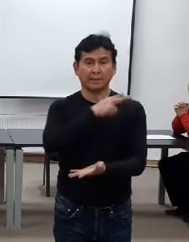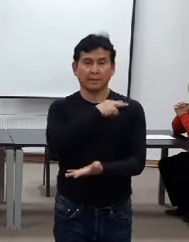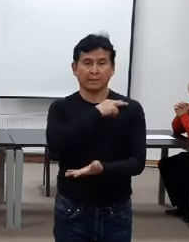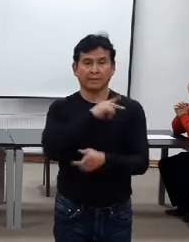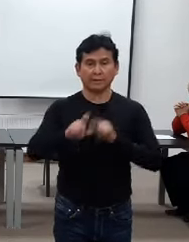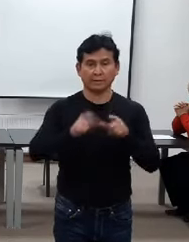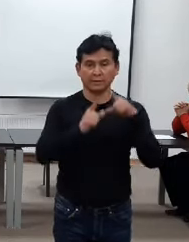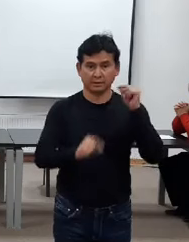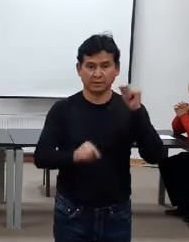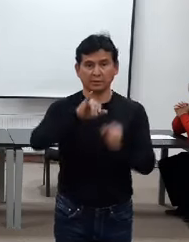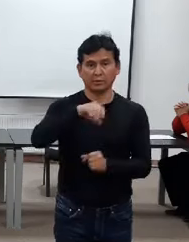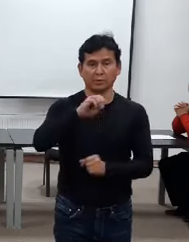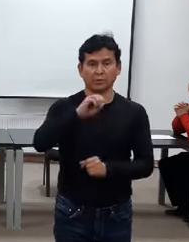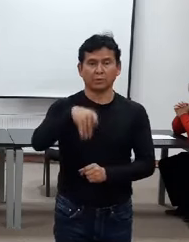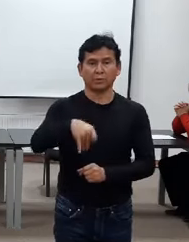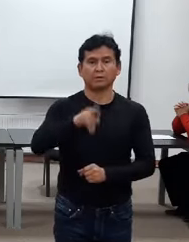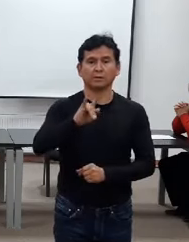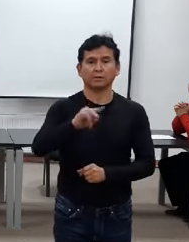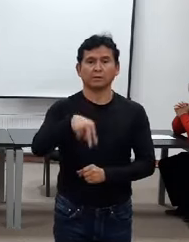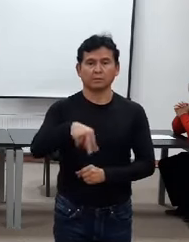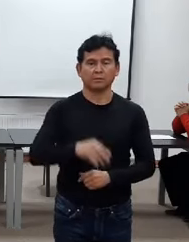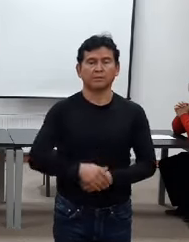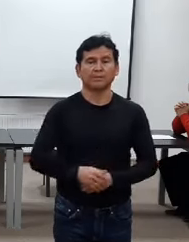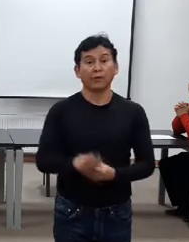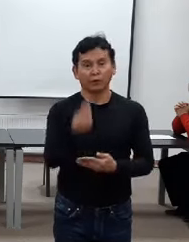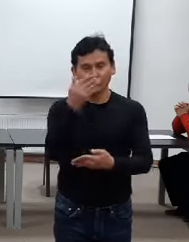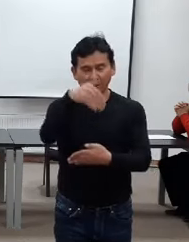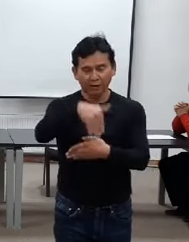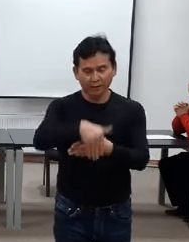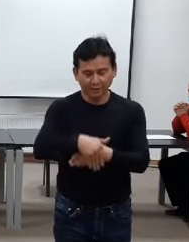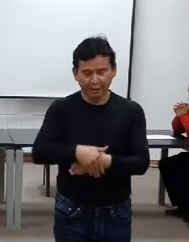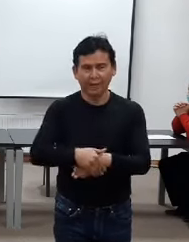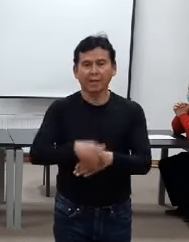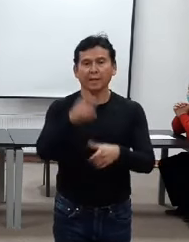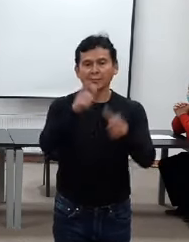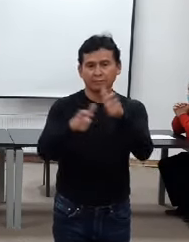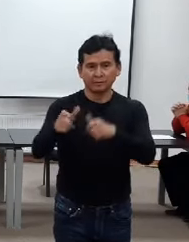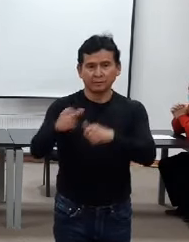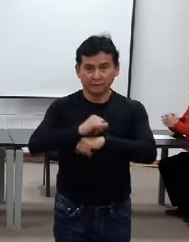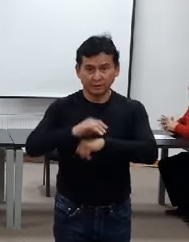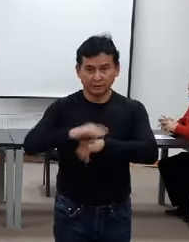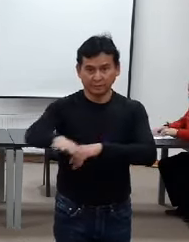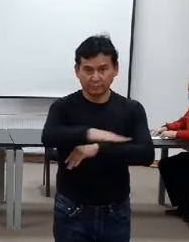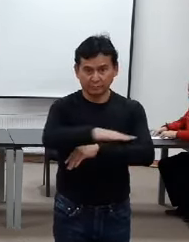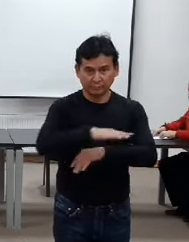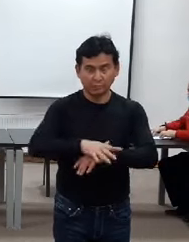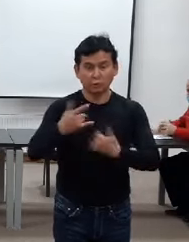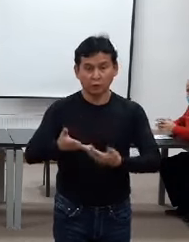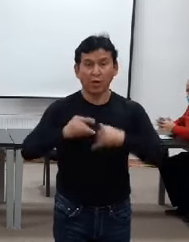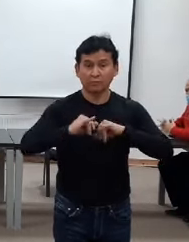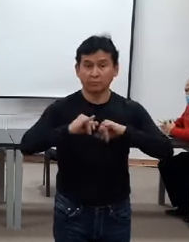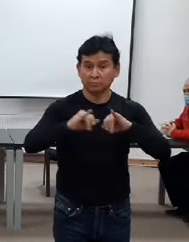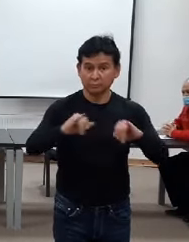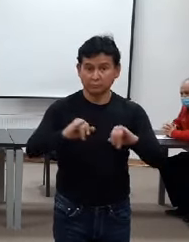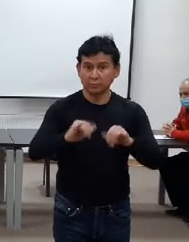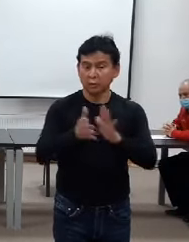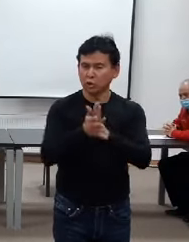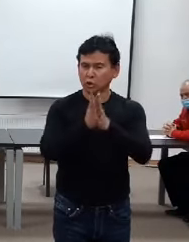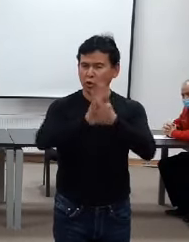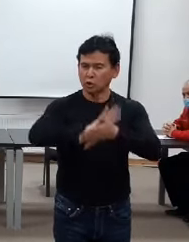el señor Joaquín Morales. Muy buenas tardes a los habitantes de la Región de Aysén. Voy a dar a conocer todo